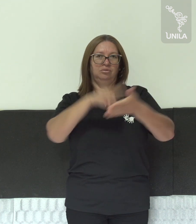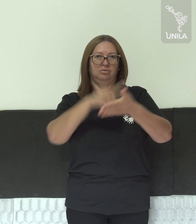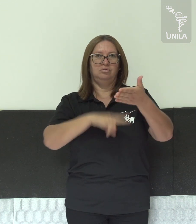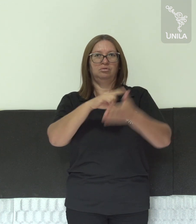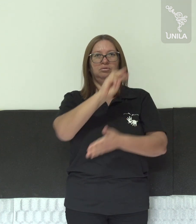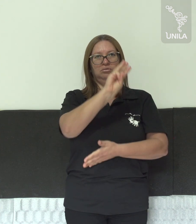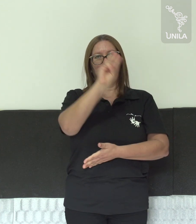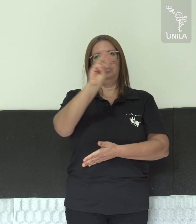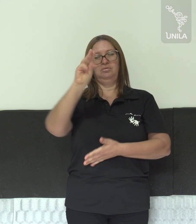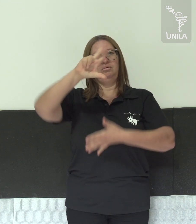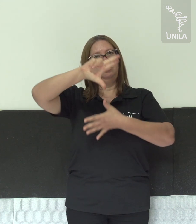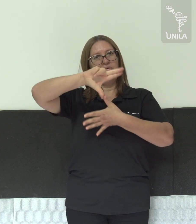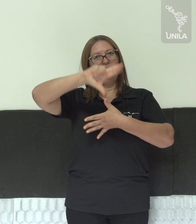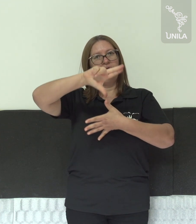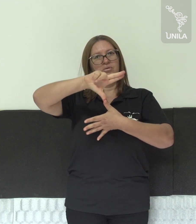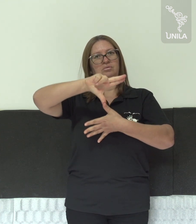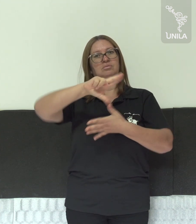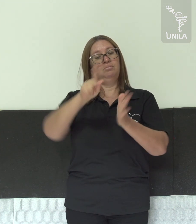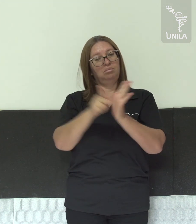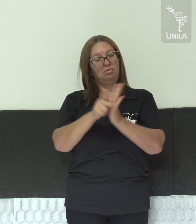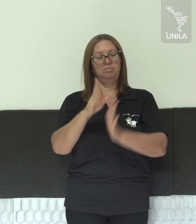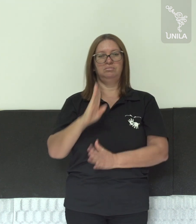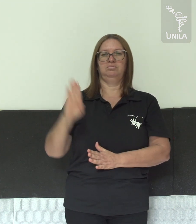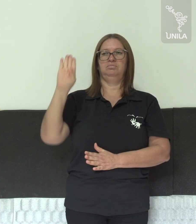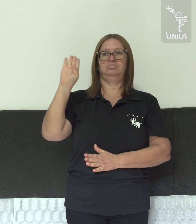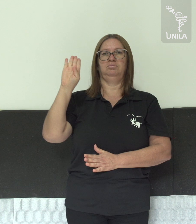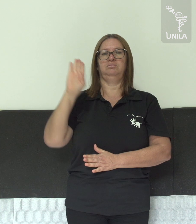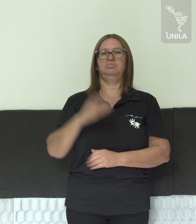no sistema da UNILA pelo candidato.